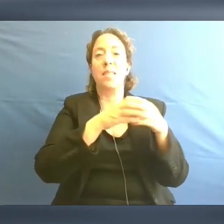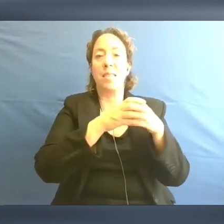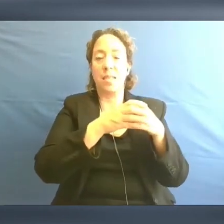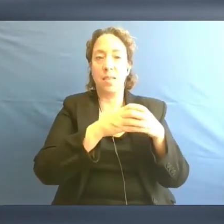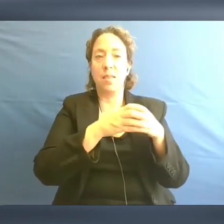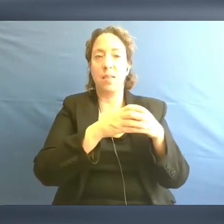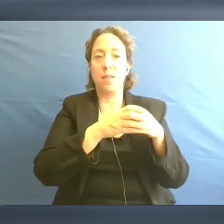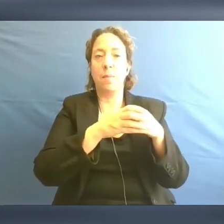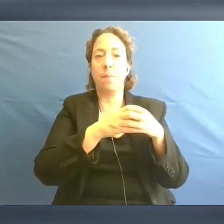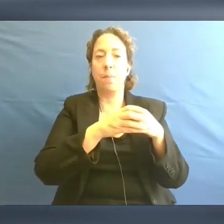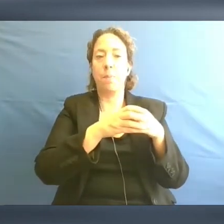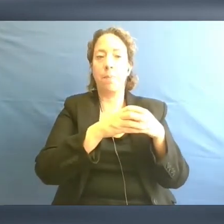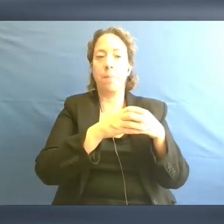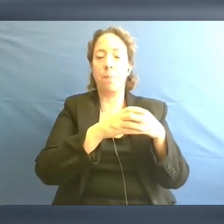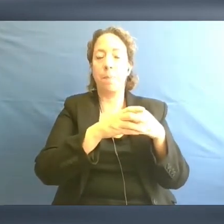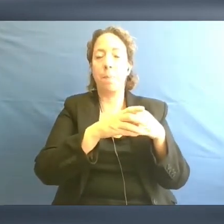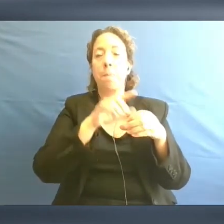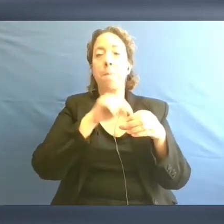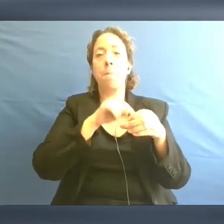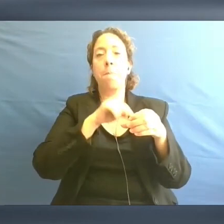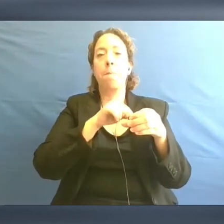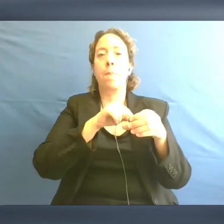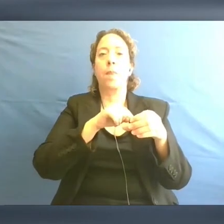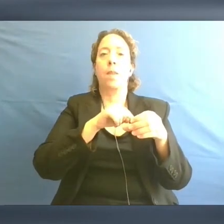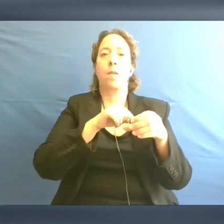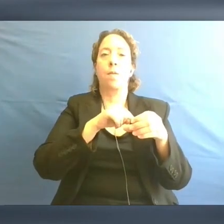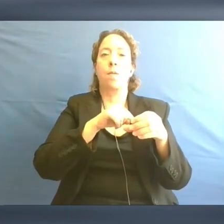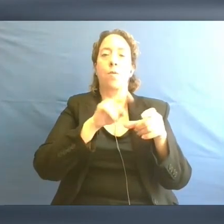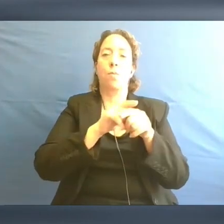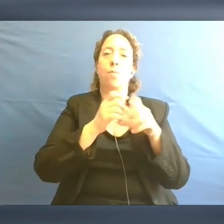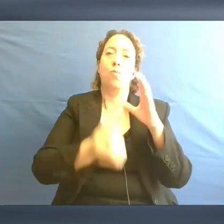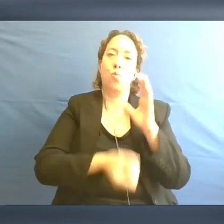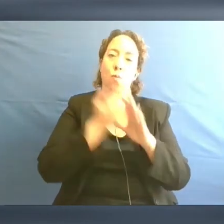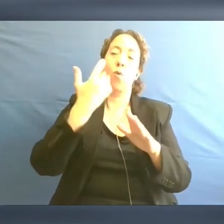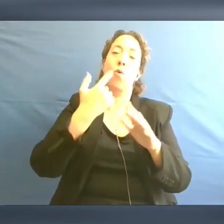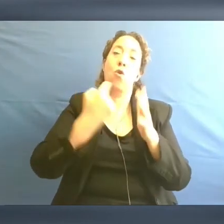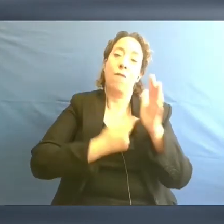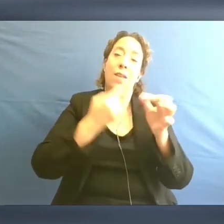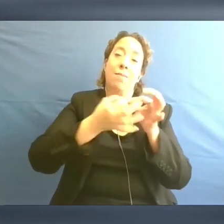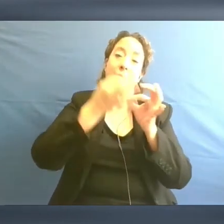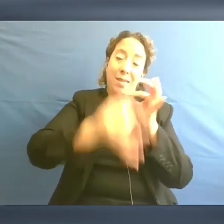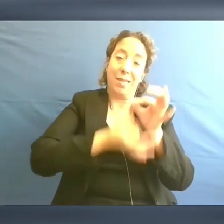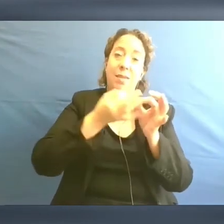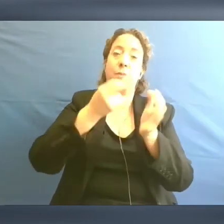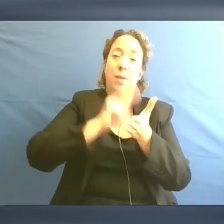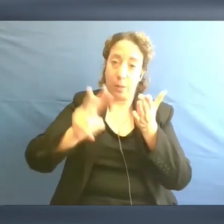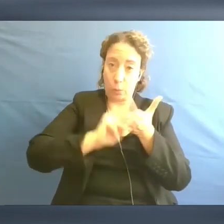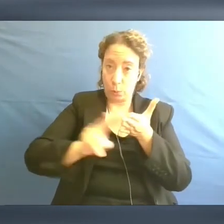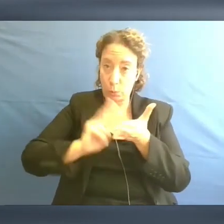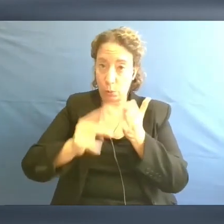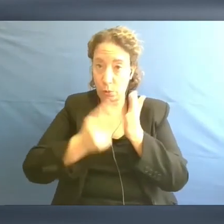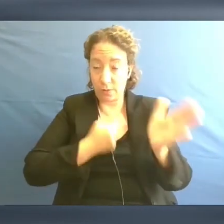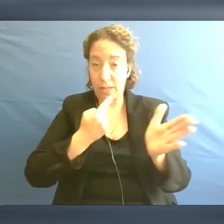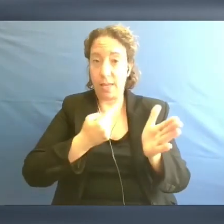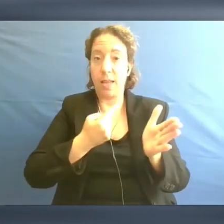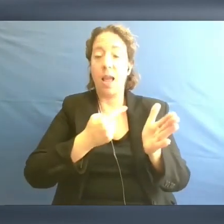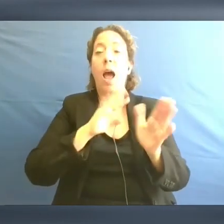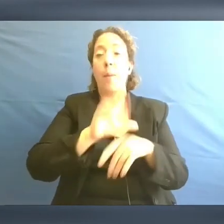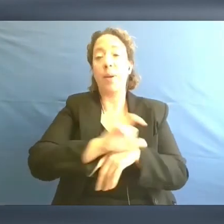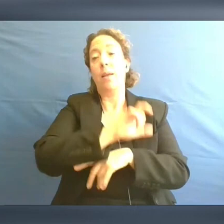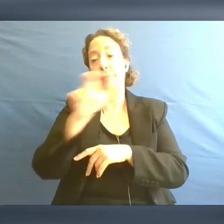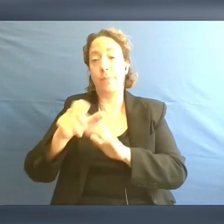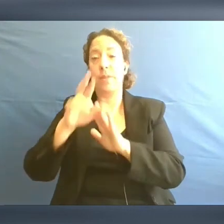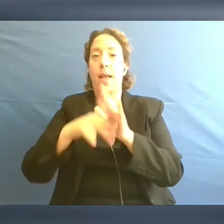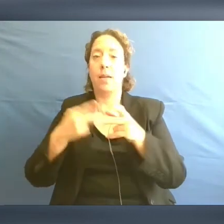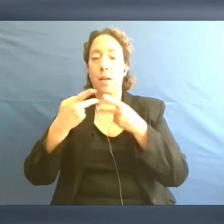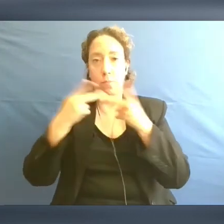peu importe, qui va faire un nouveau cycle de relecture. Et à l'issue de ce cycle de relecture, la règle va être publiée en tant que